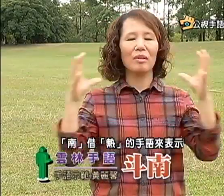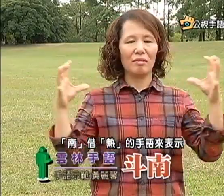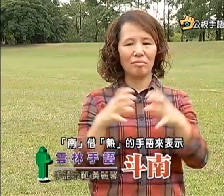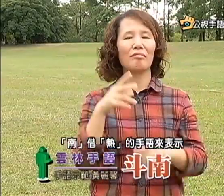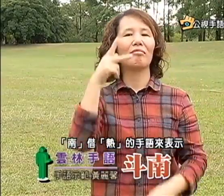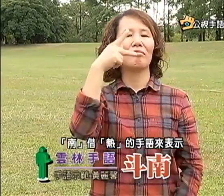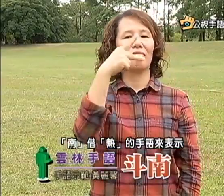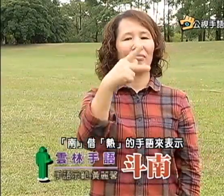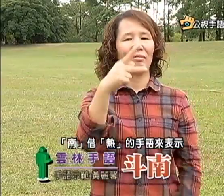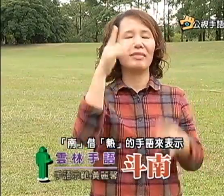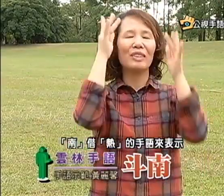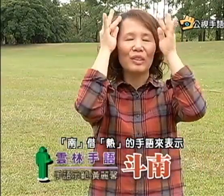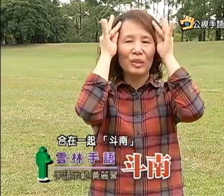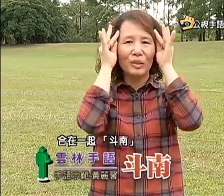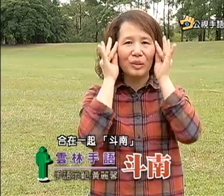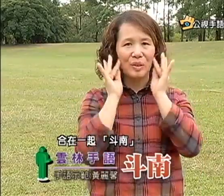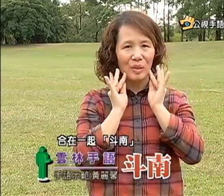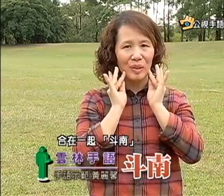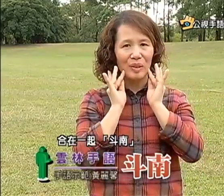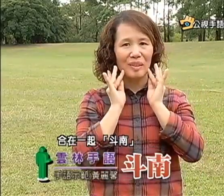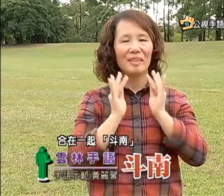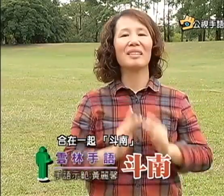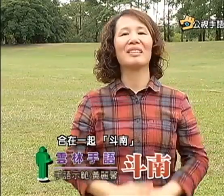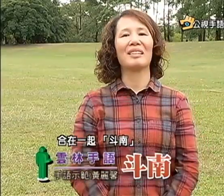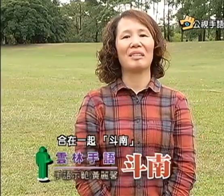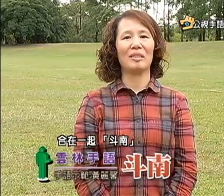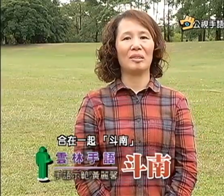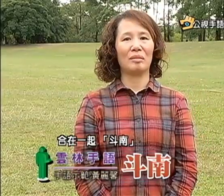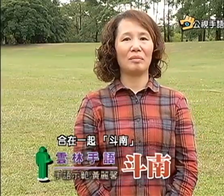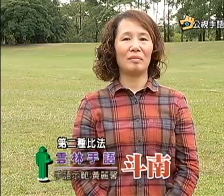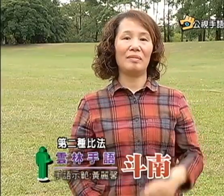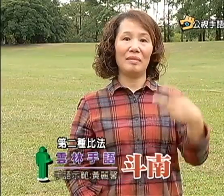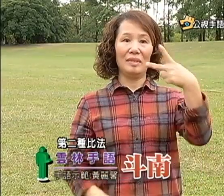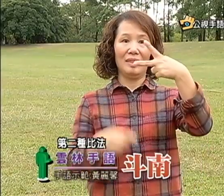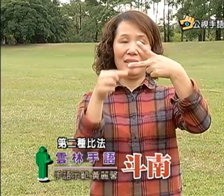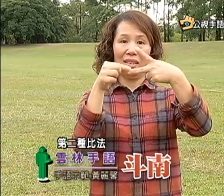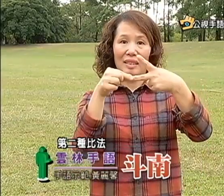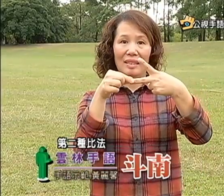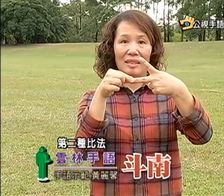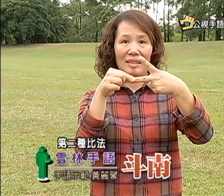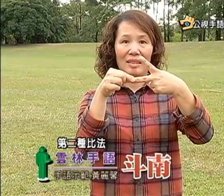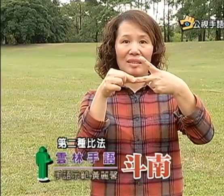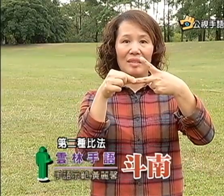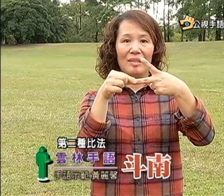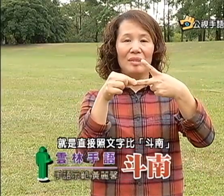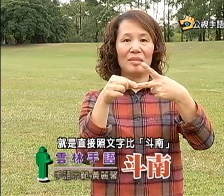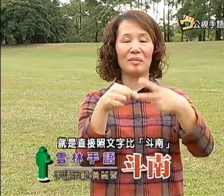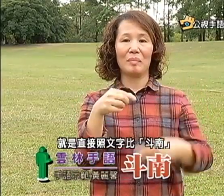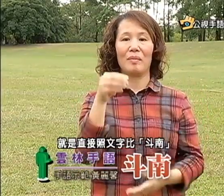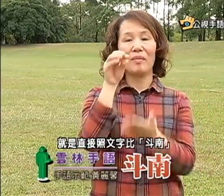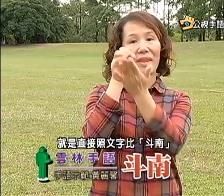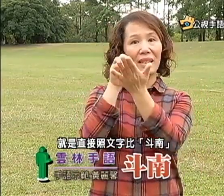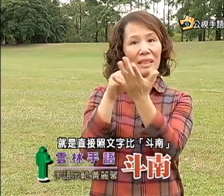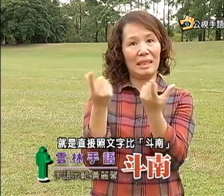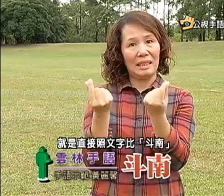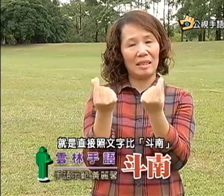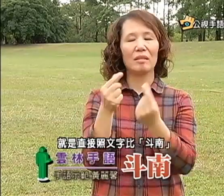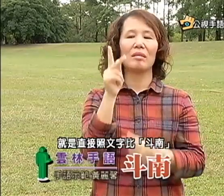来表示，合在一起斗南。第二种笔法就是直接照文字比